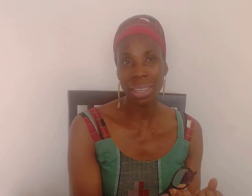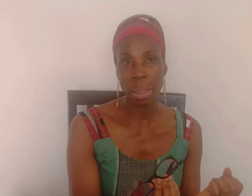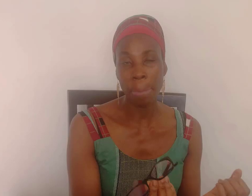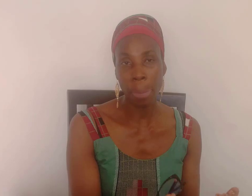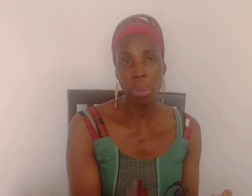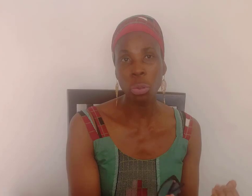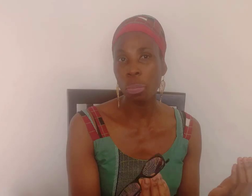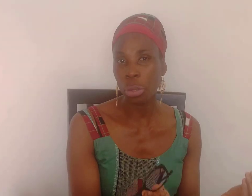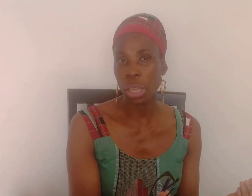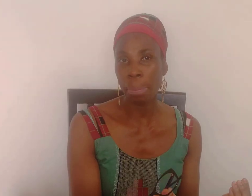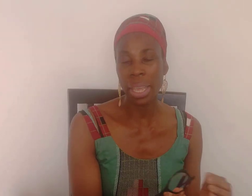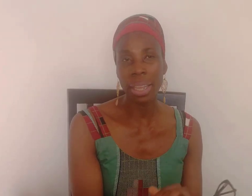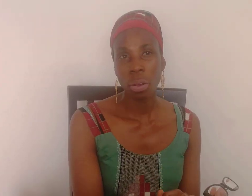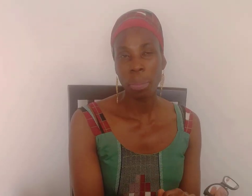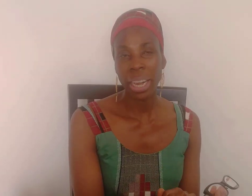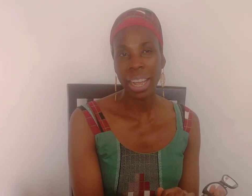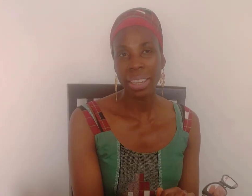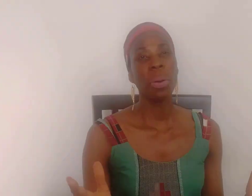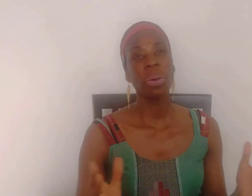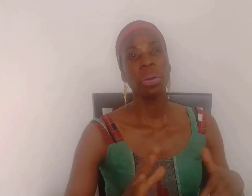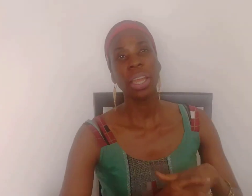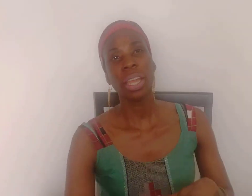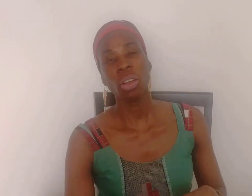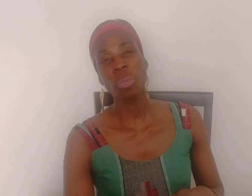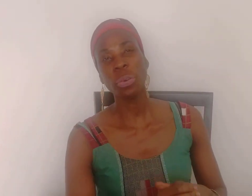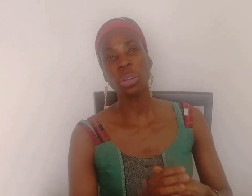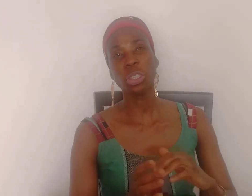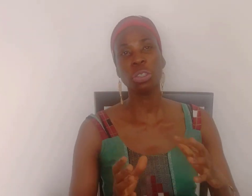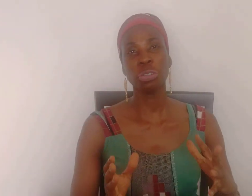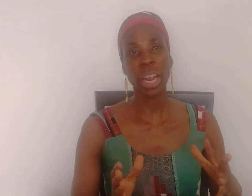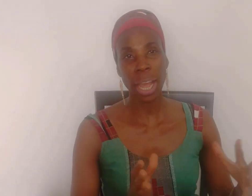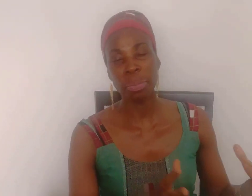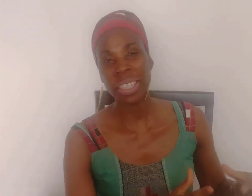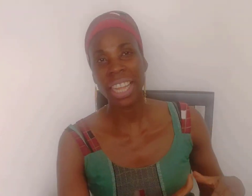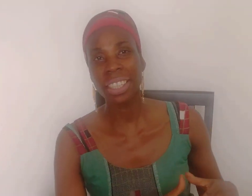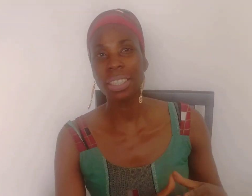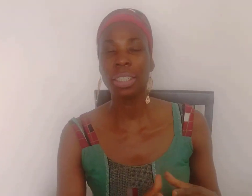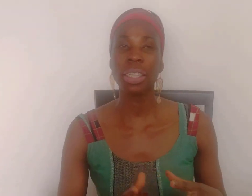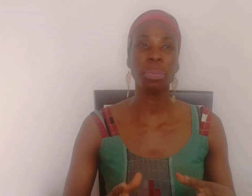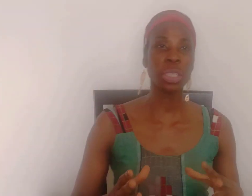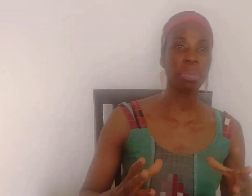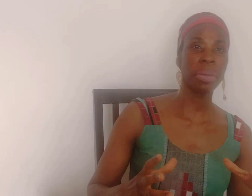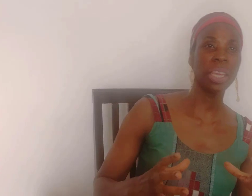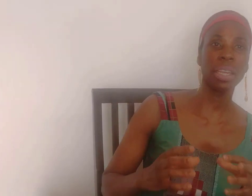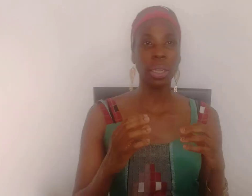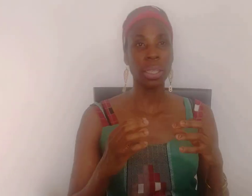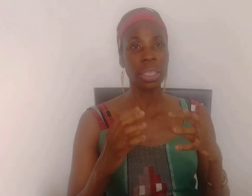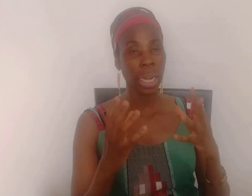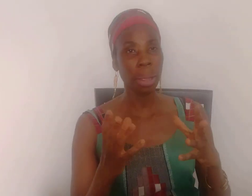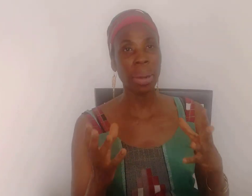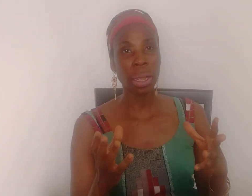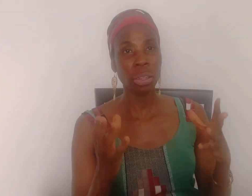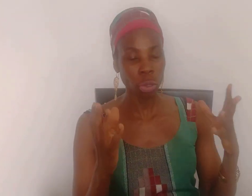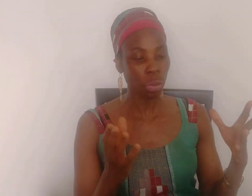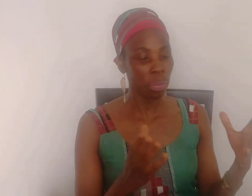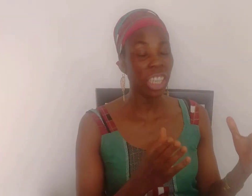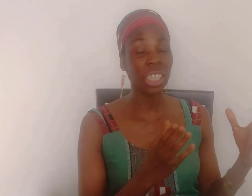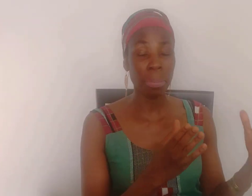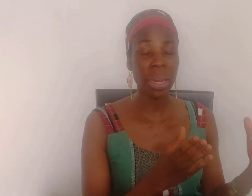de Maputo, Moçambique. Obrigada. Bom, como nós falamos antes, que Moçambique celebra todo mês de